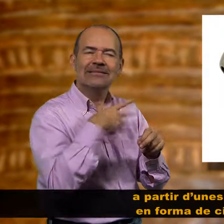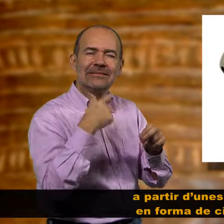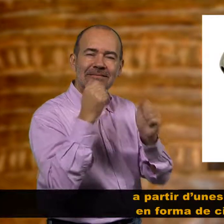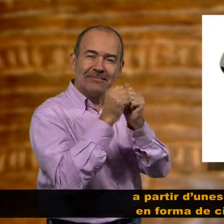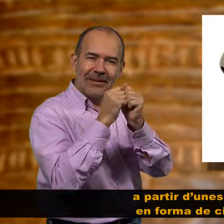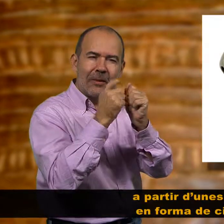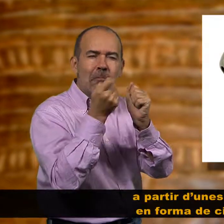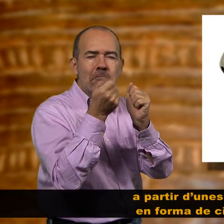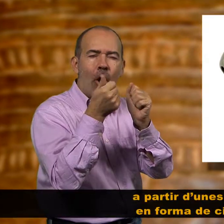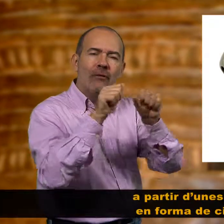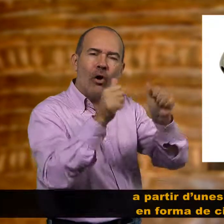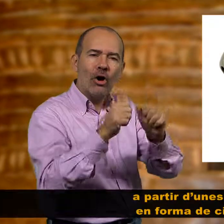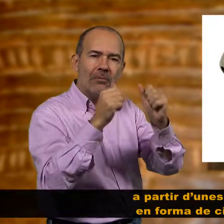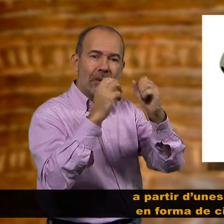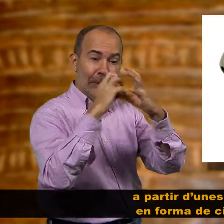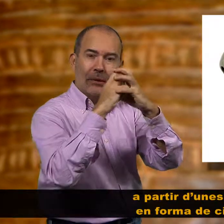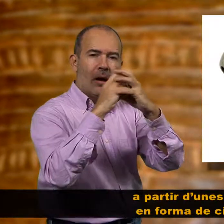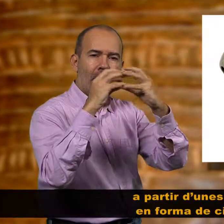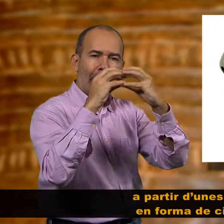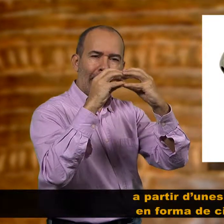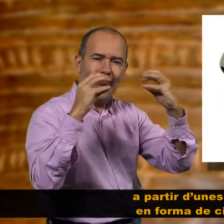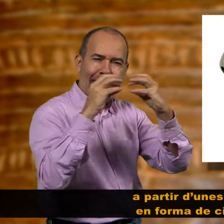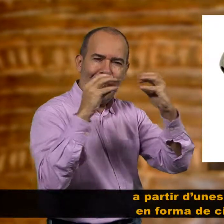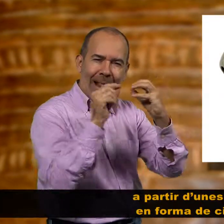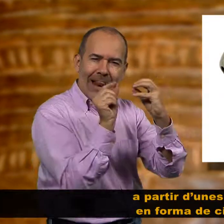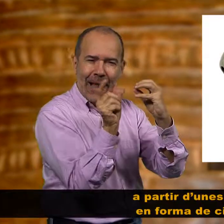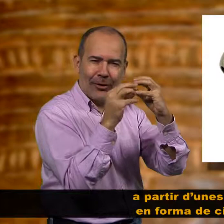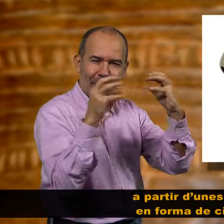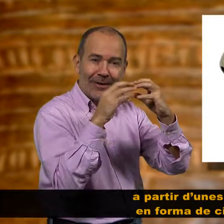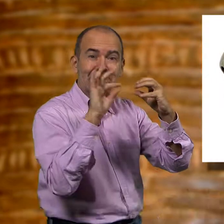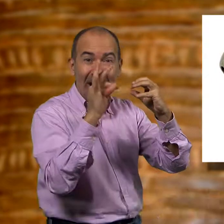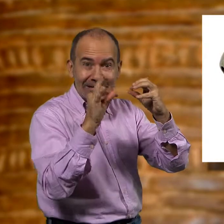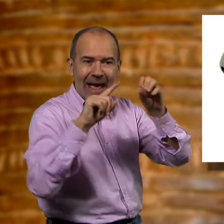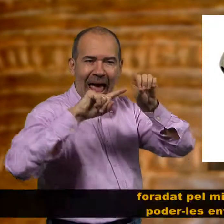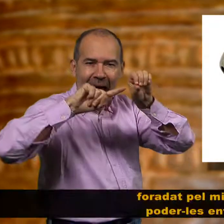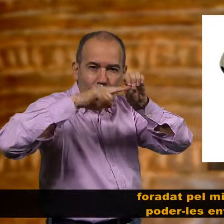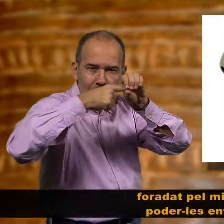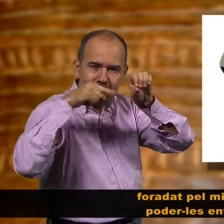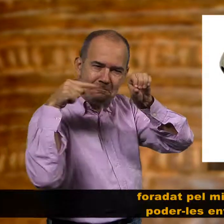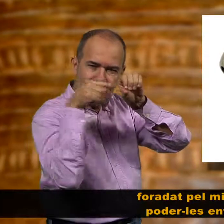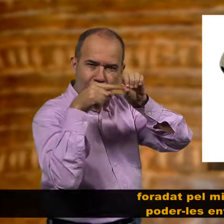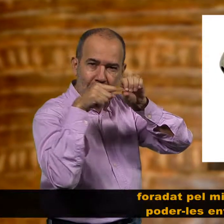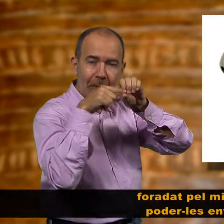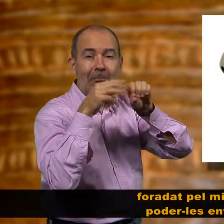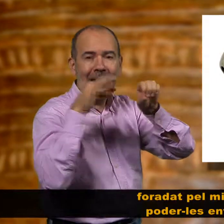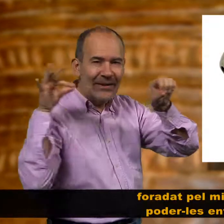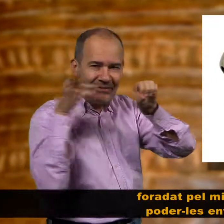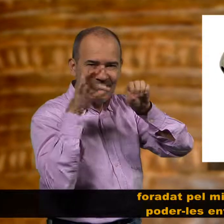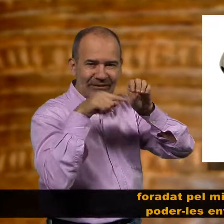cilindre foradat pel mig per poder-les enfilar. Aquestes denes estaven fetes amb variscita, procedent